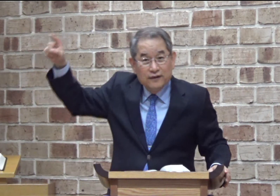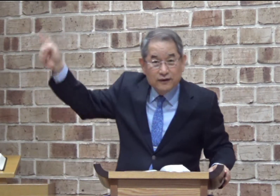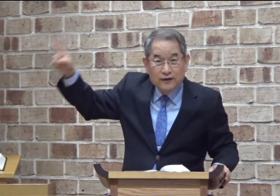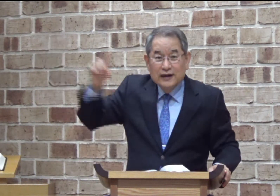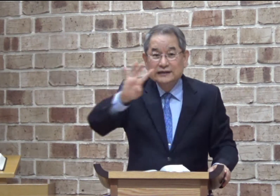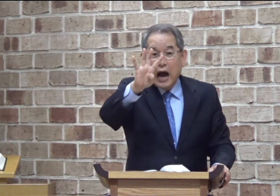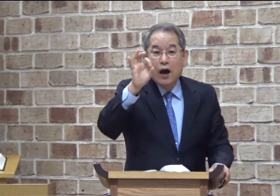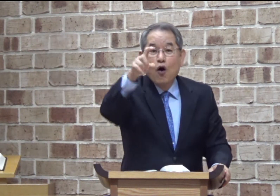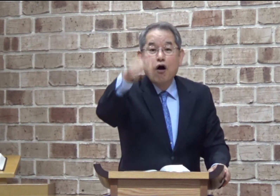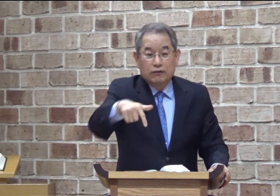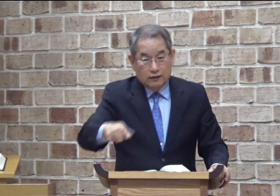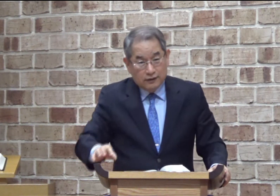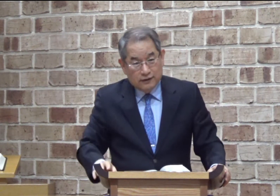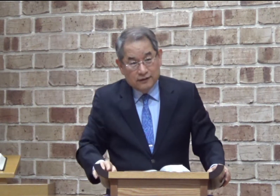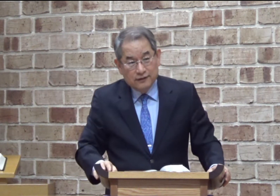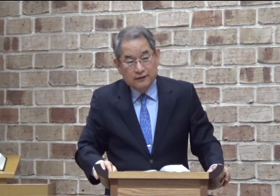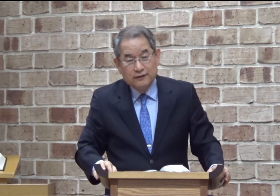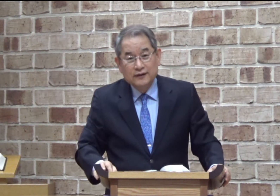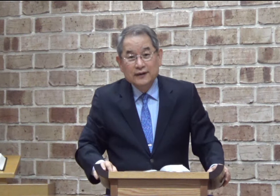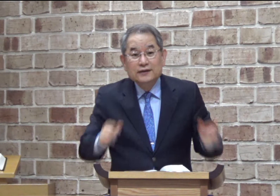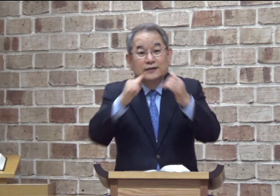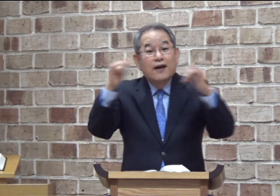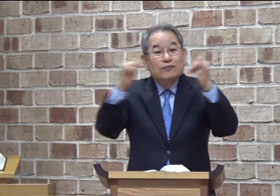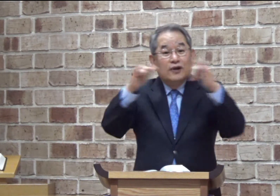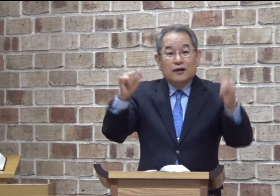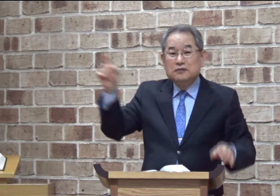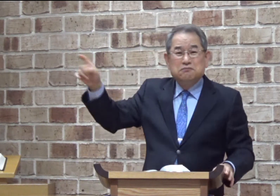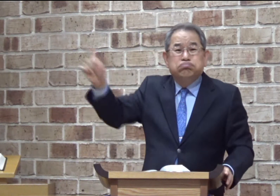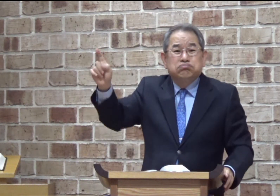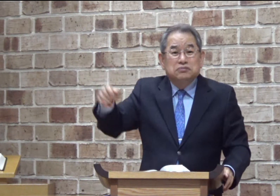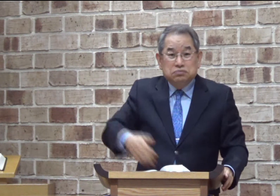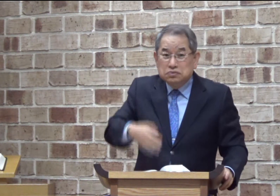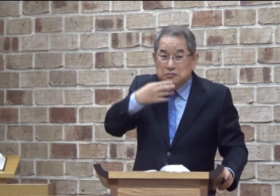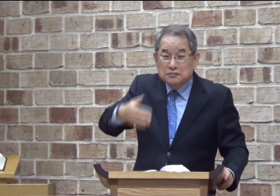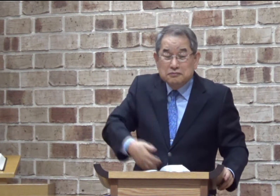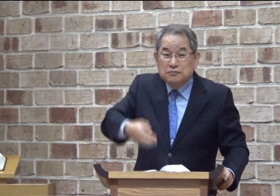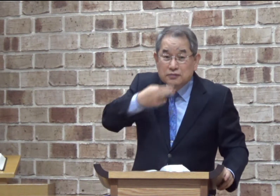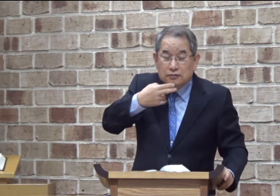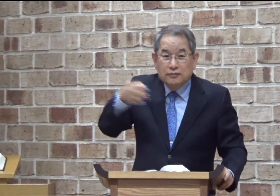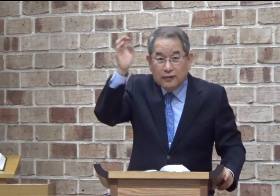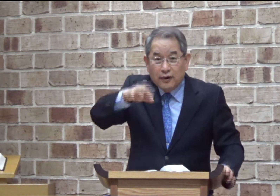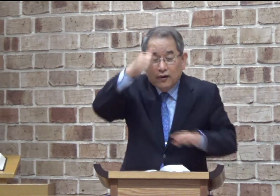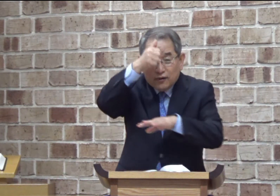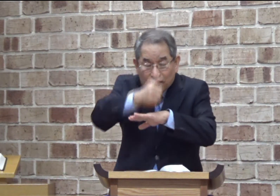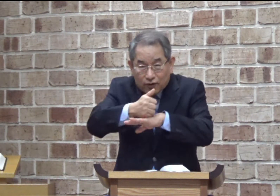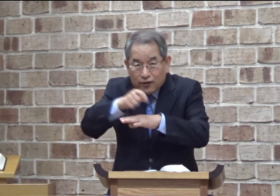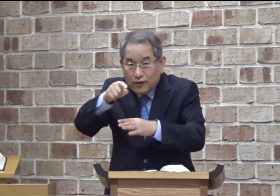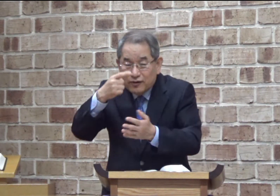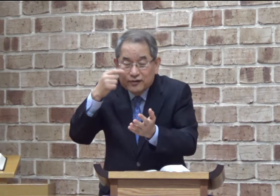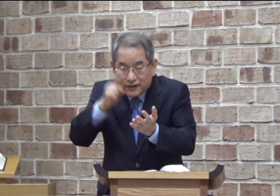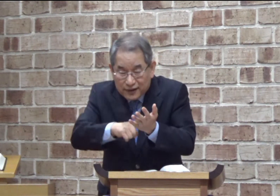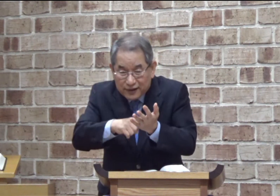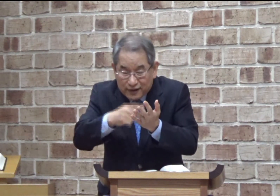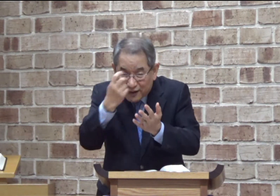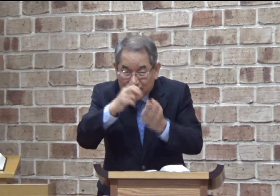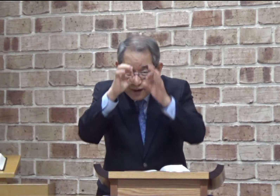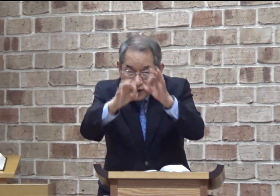10kg면 4억입니다. 사람들이 이걸 보고 필요 없다고 하지만, 필요 없는 거라고 생각할지 모르지만 자세히 보면 보물과